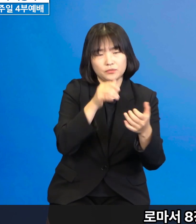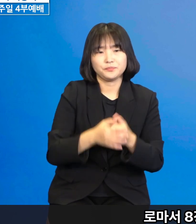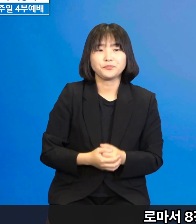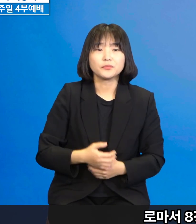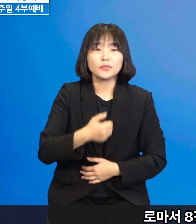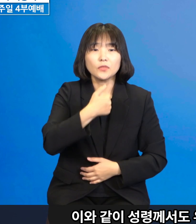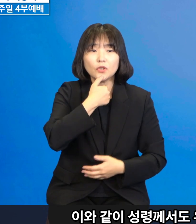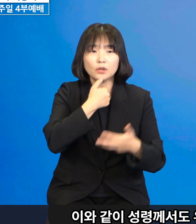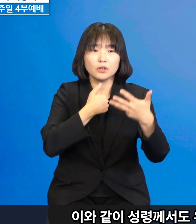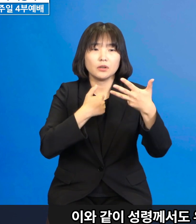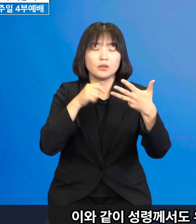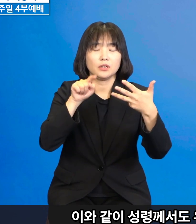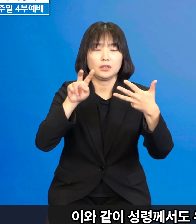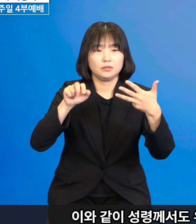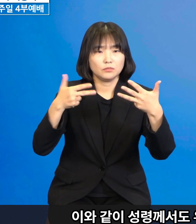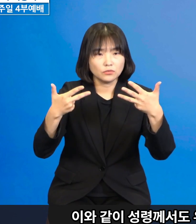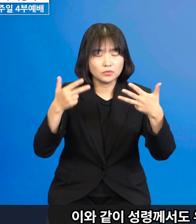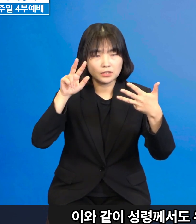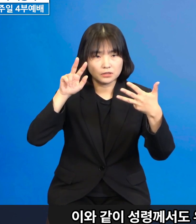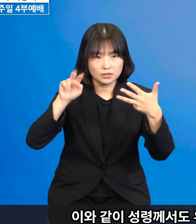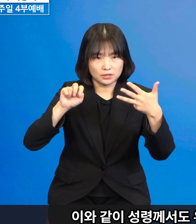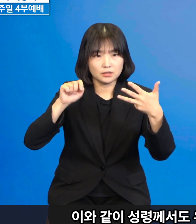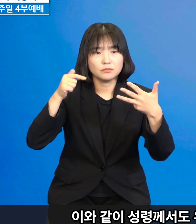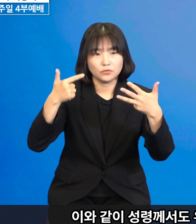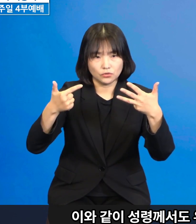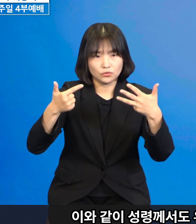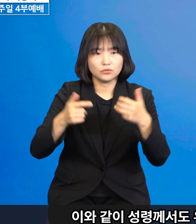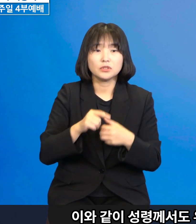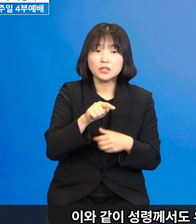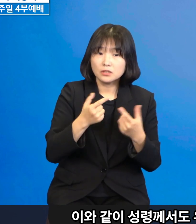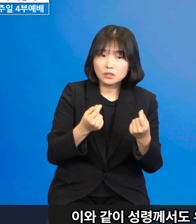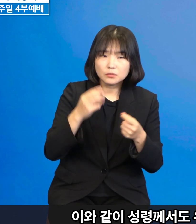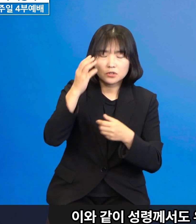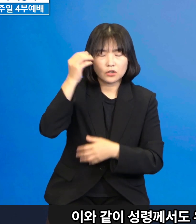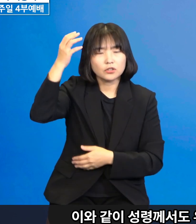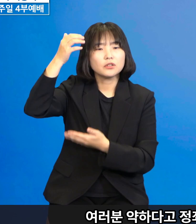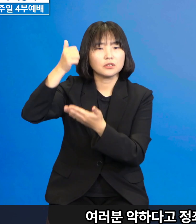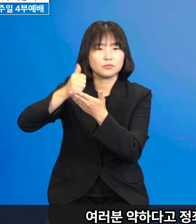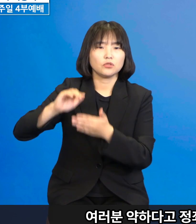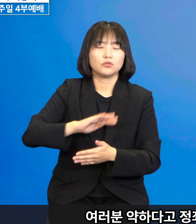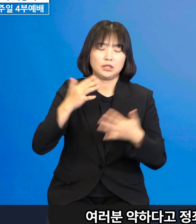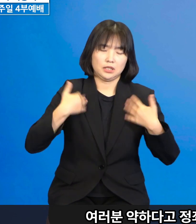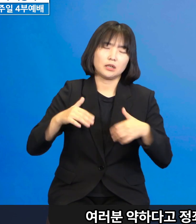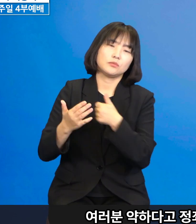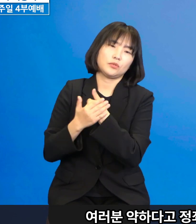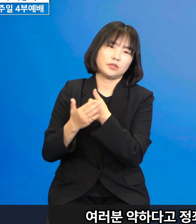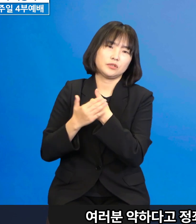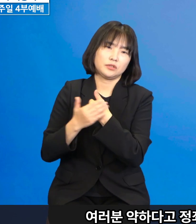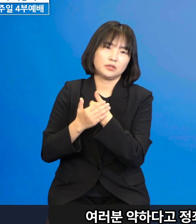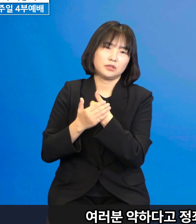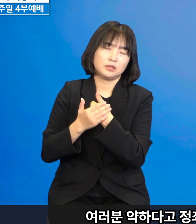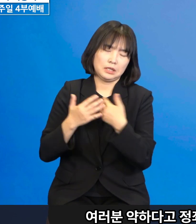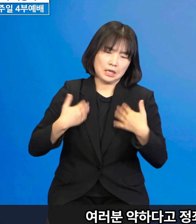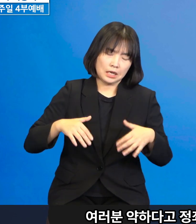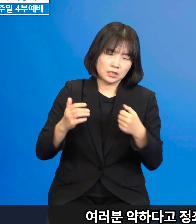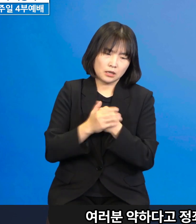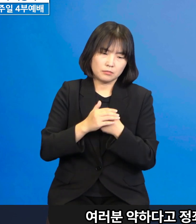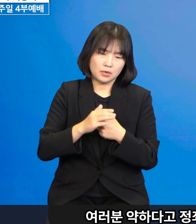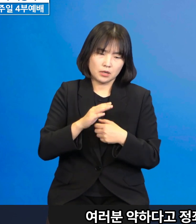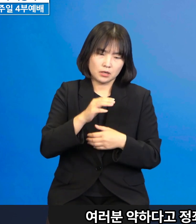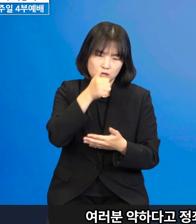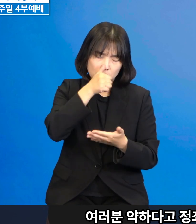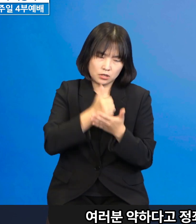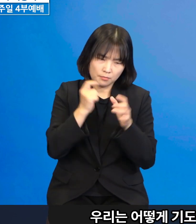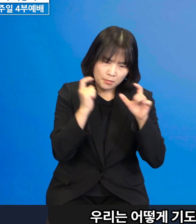8장 26절입니다. 이와 같이 성령께서도 우리의 약함을 도와주십니다. 여러분, 약하다고 정죄하지 않고